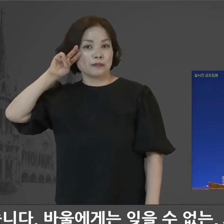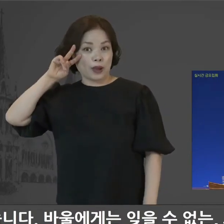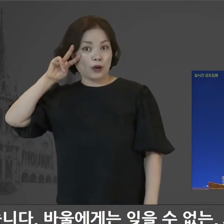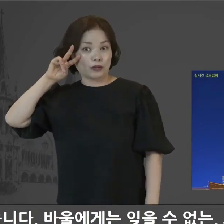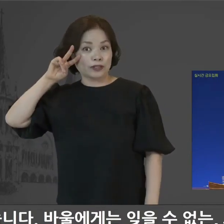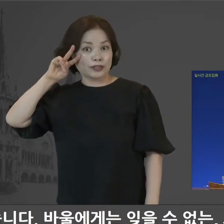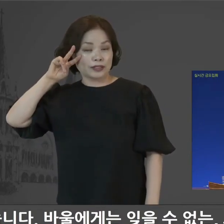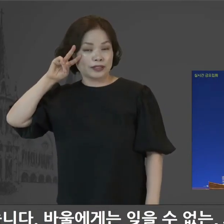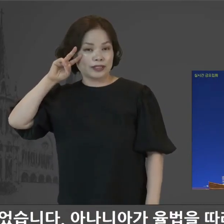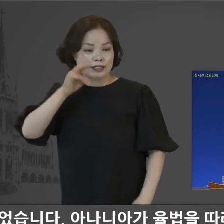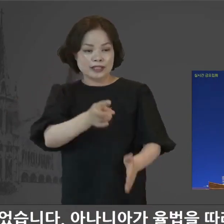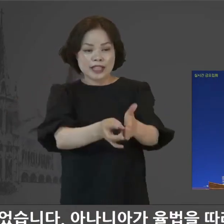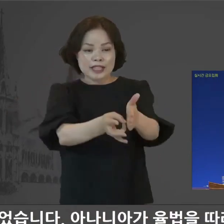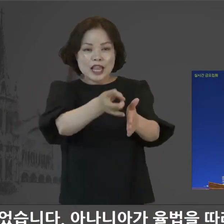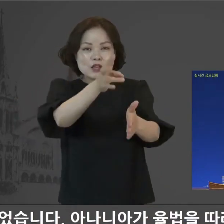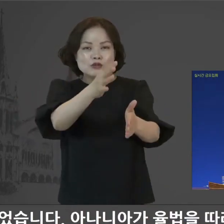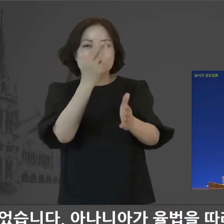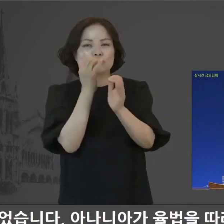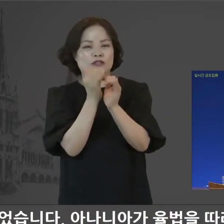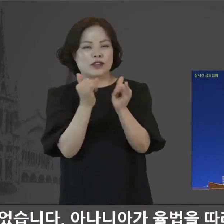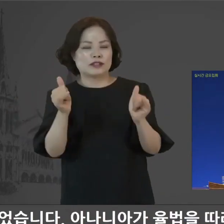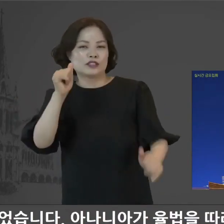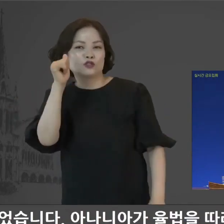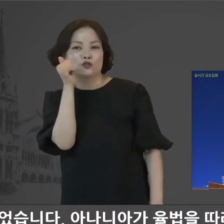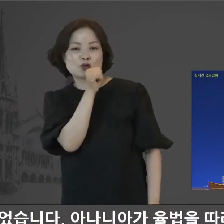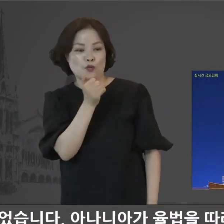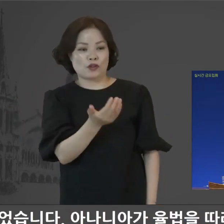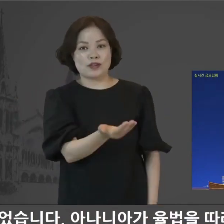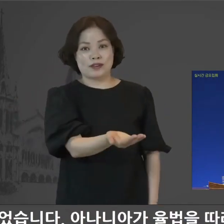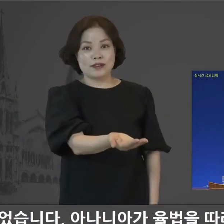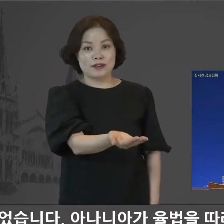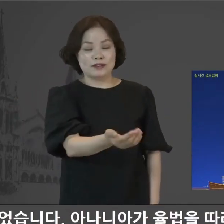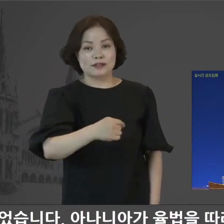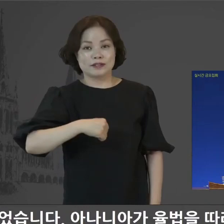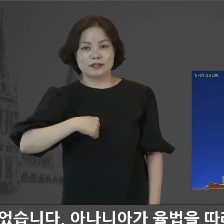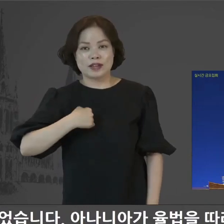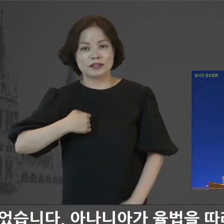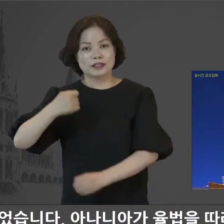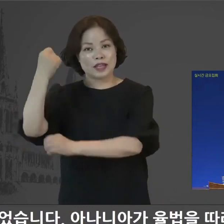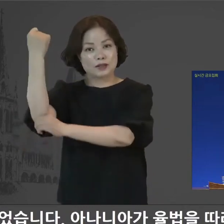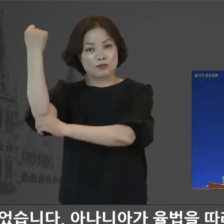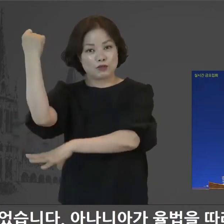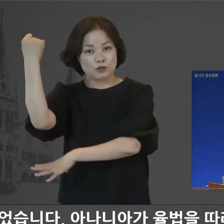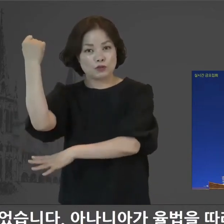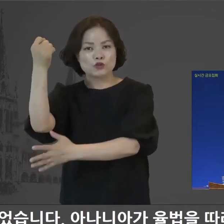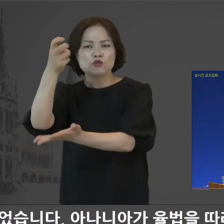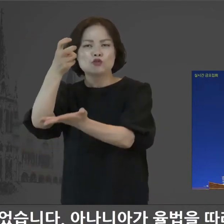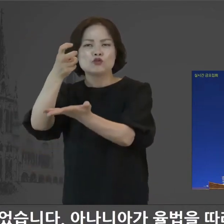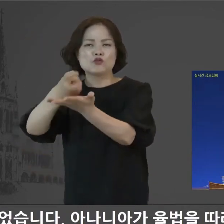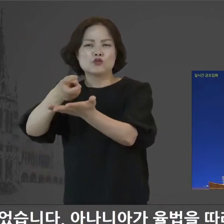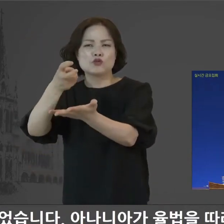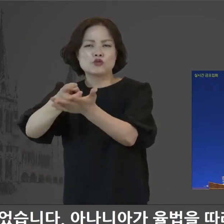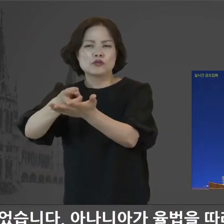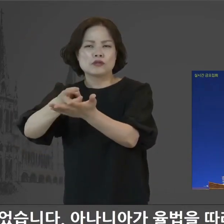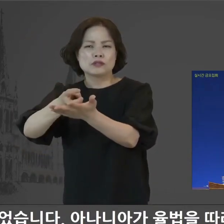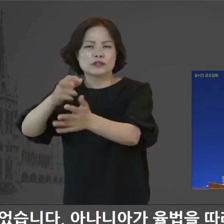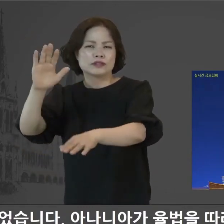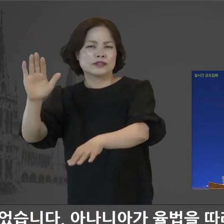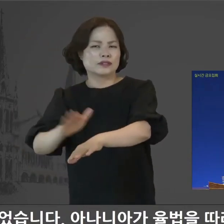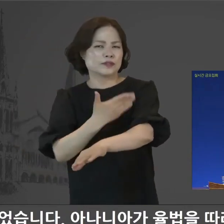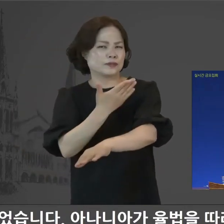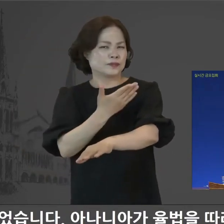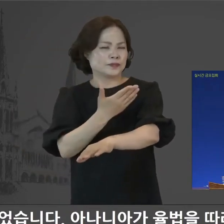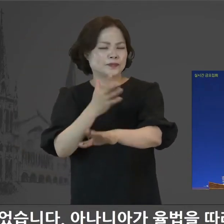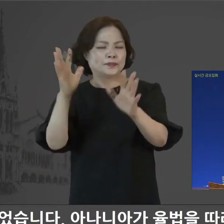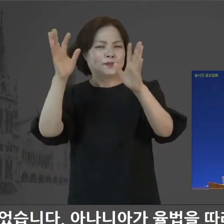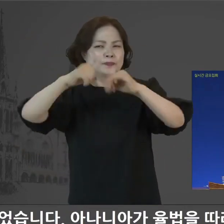그를 예루살렘에 있는 유대인들에게 소개함으로 자신의 뿌리가 율법을 허투루